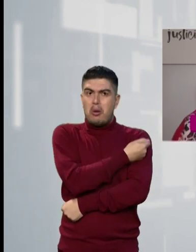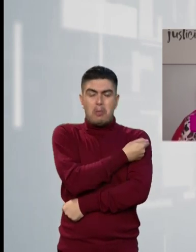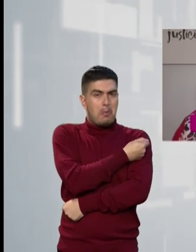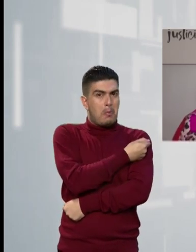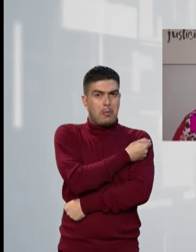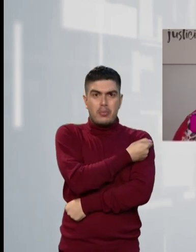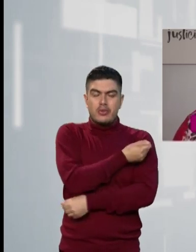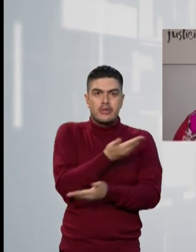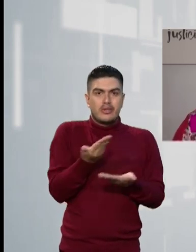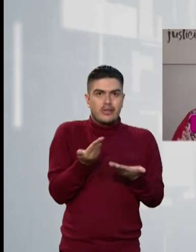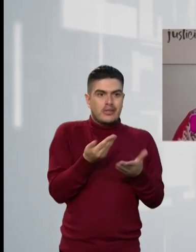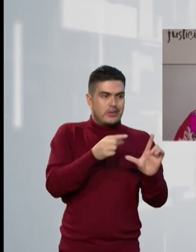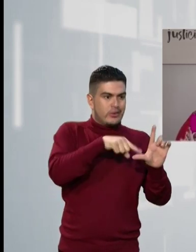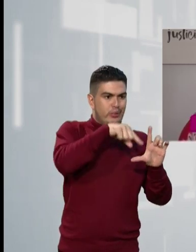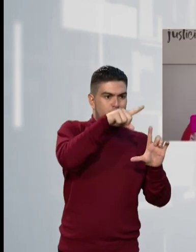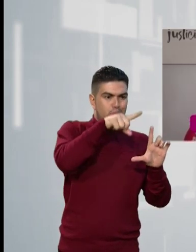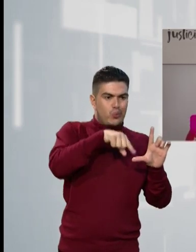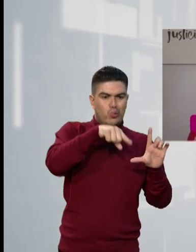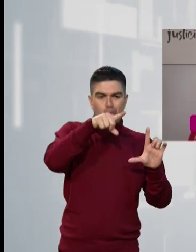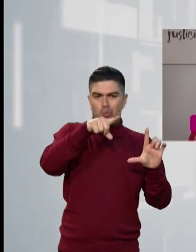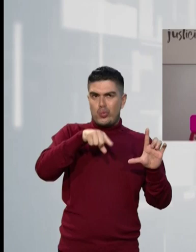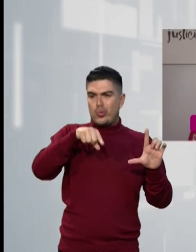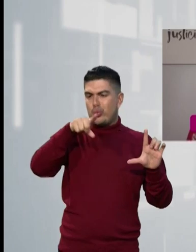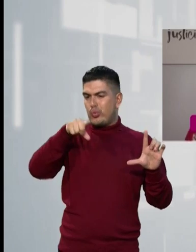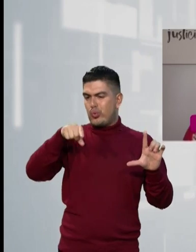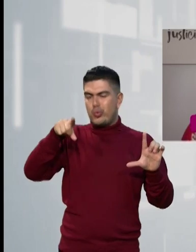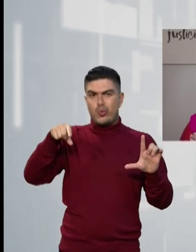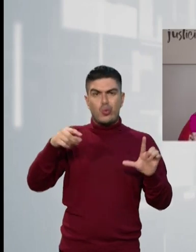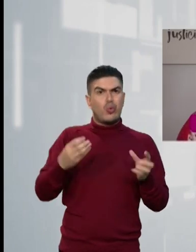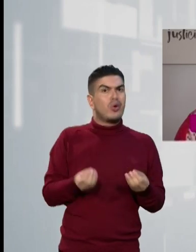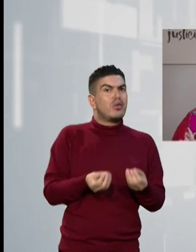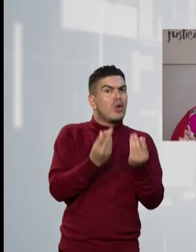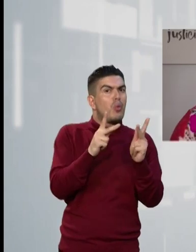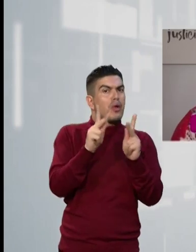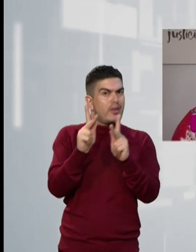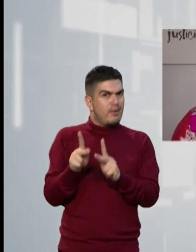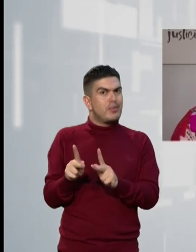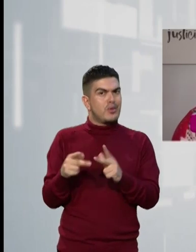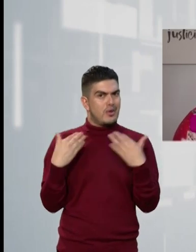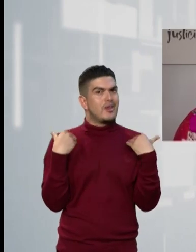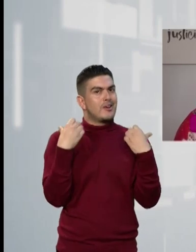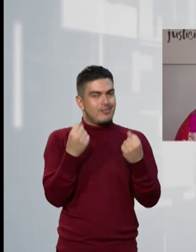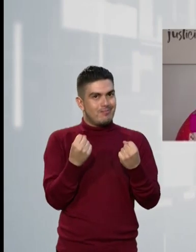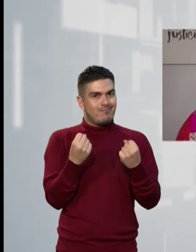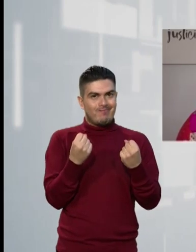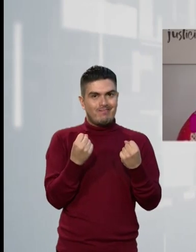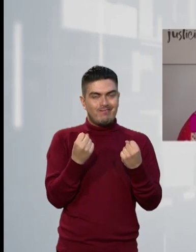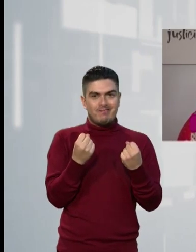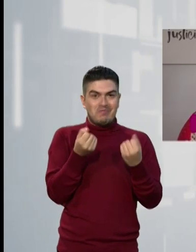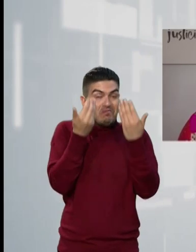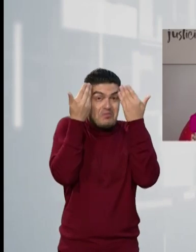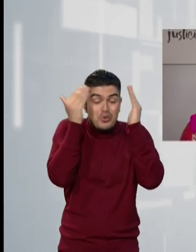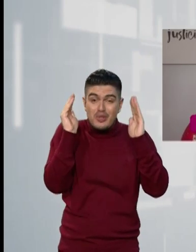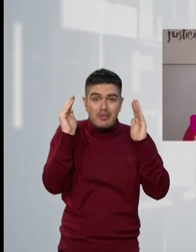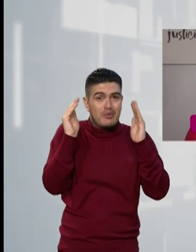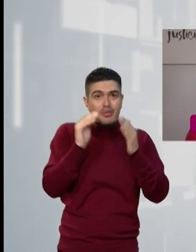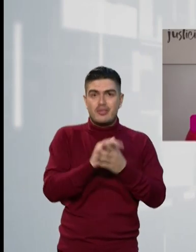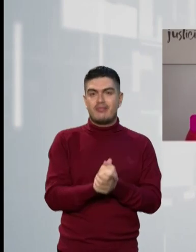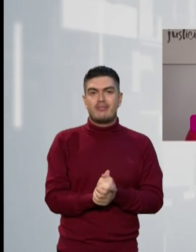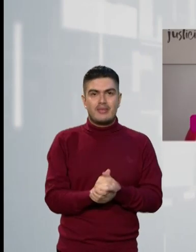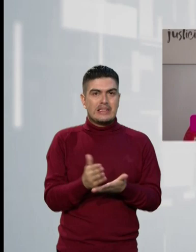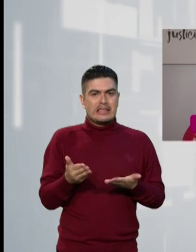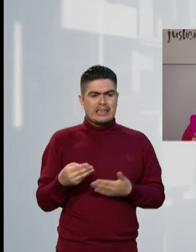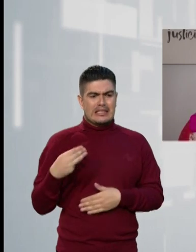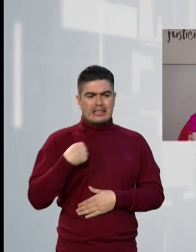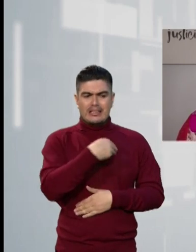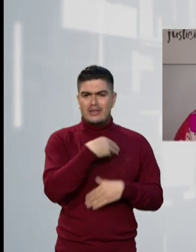de un dato concreto de la población y del acceso que está teniendo la población no le permite a la secretaría en este momento establecer una